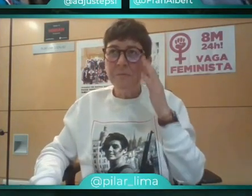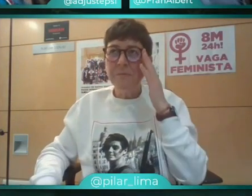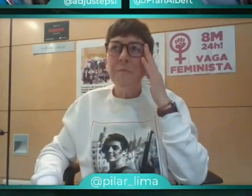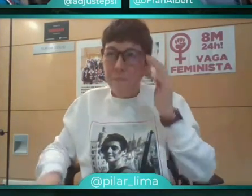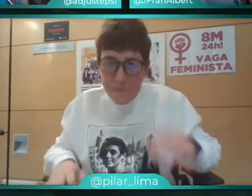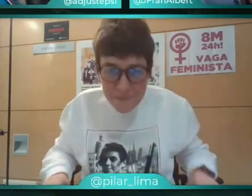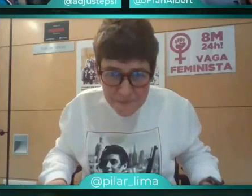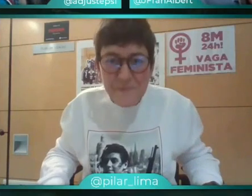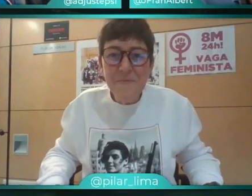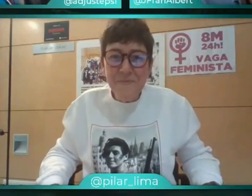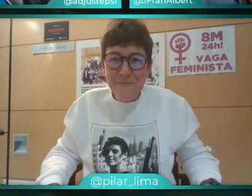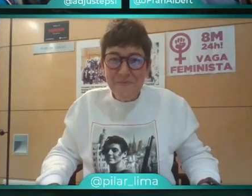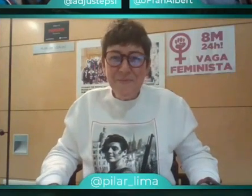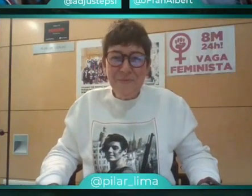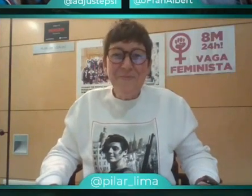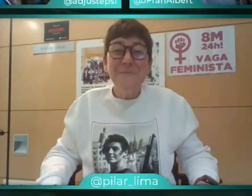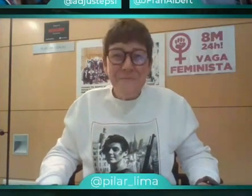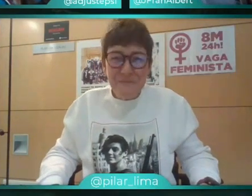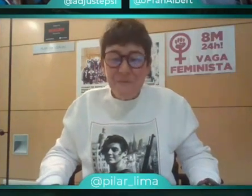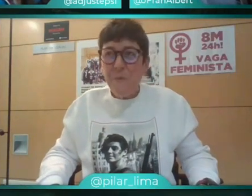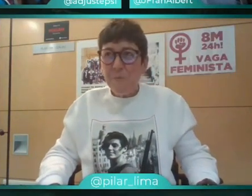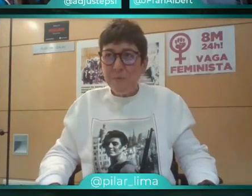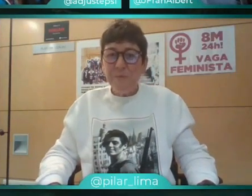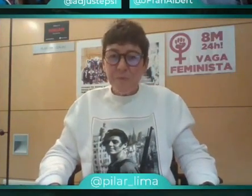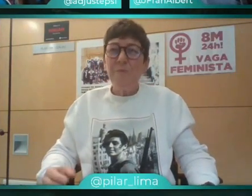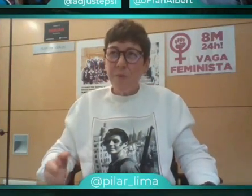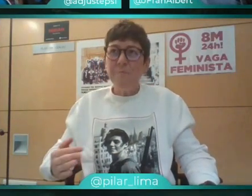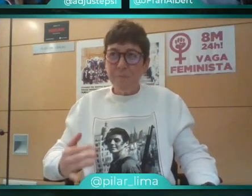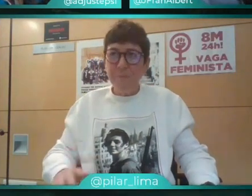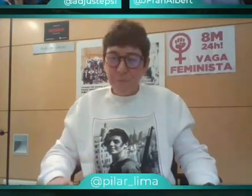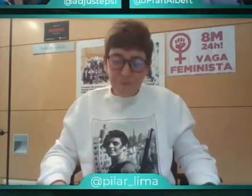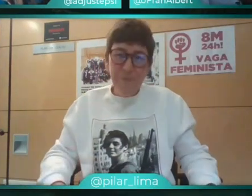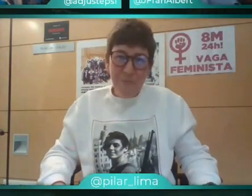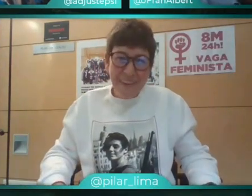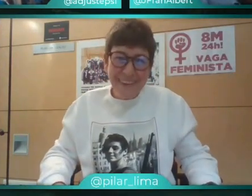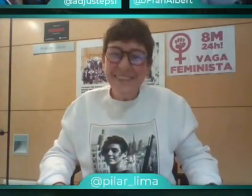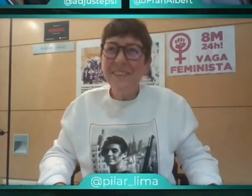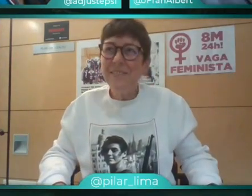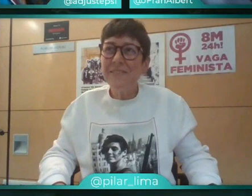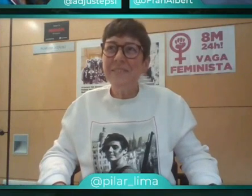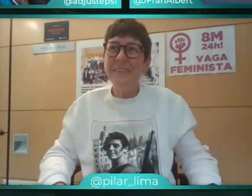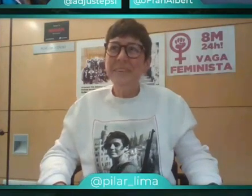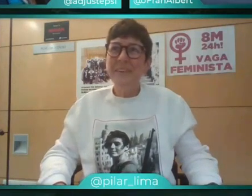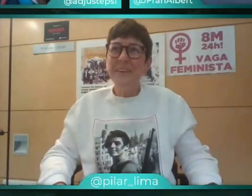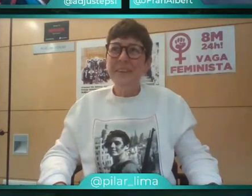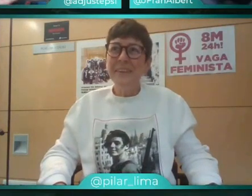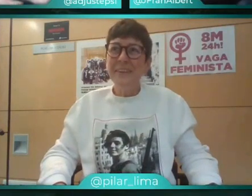por todo así que vamos efectivamente tienes al público encandilado ahora mismo